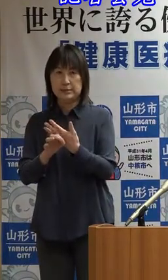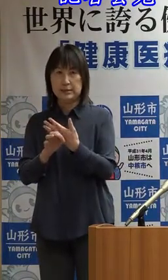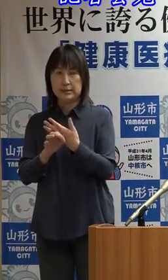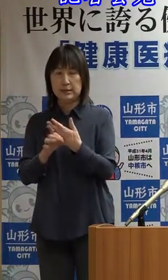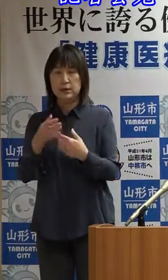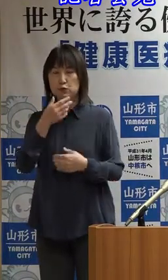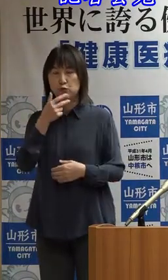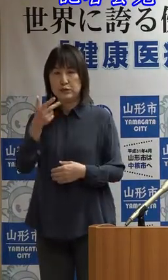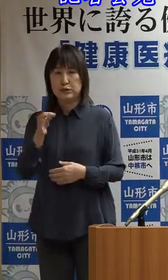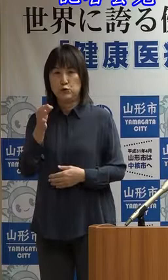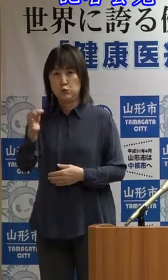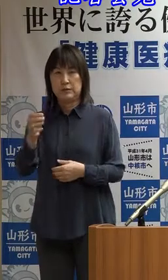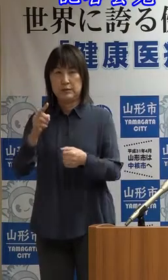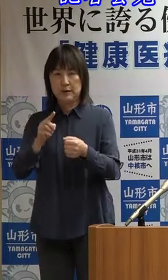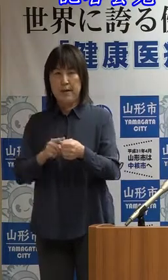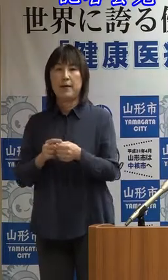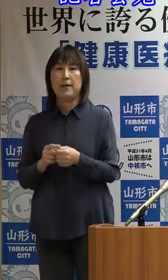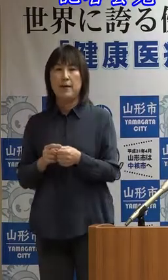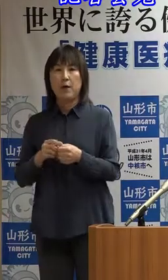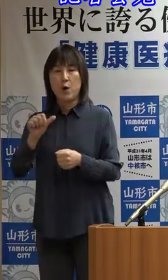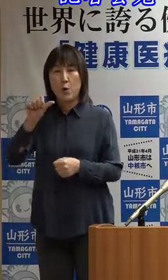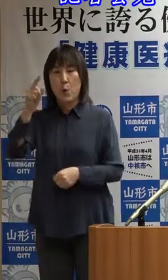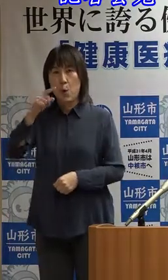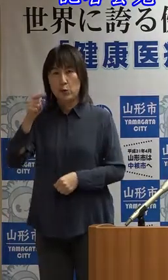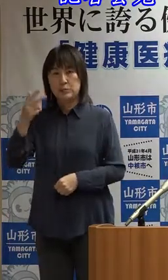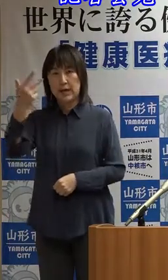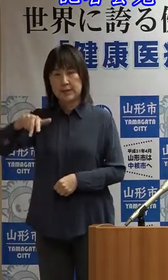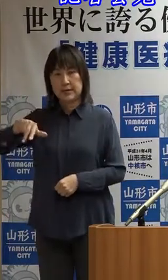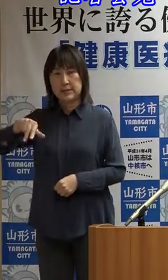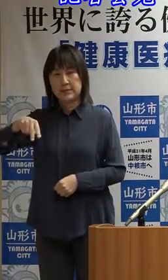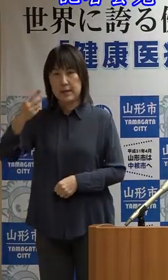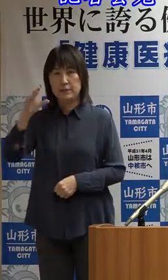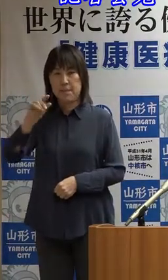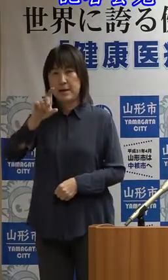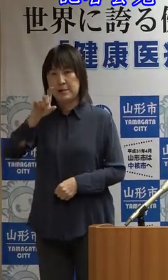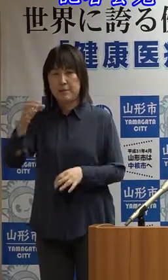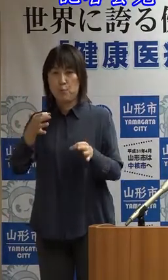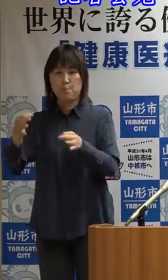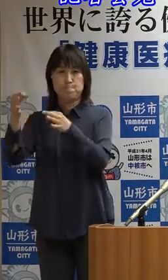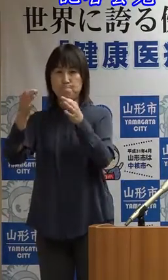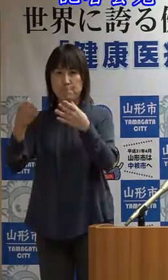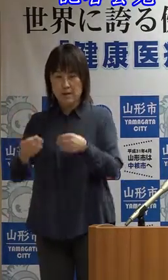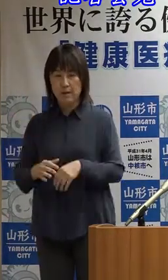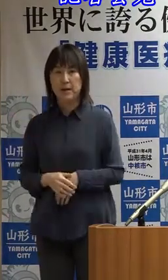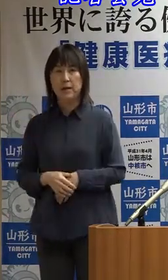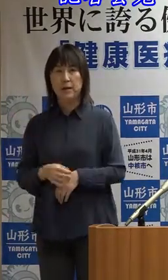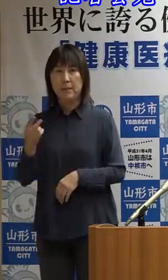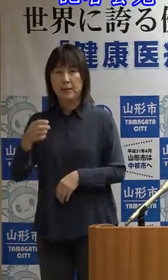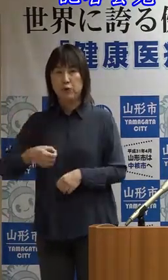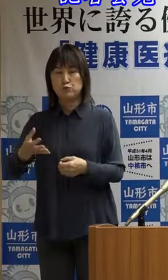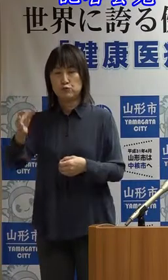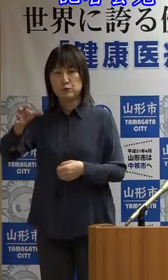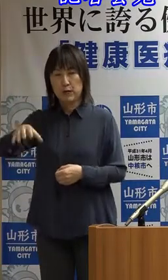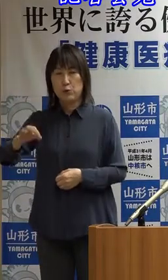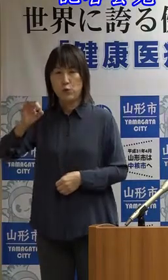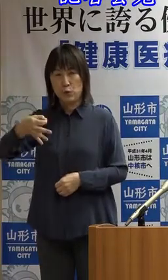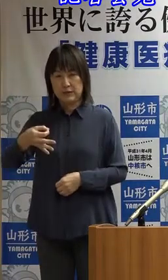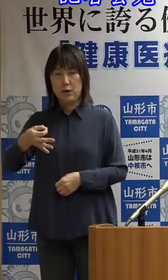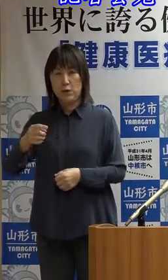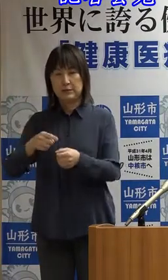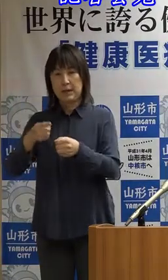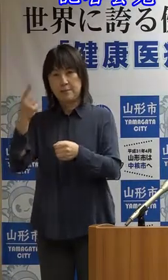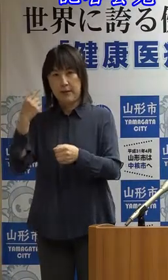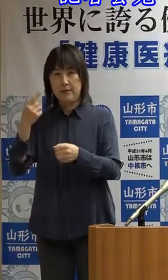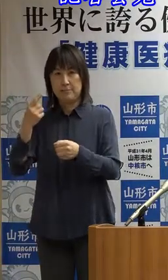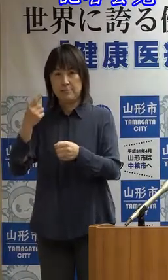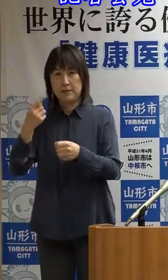などにより約5億7200万円の増となりました。またふるさと納税は前年度